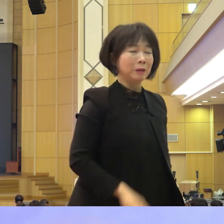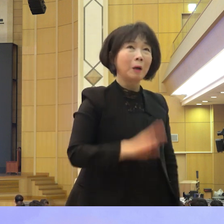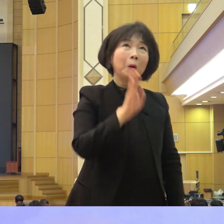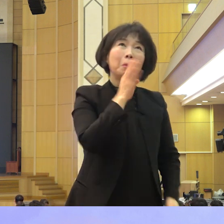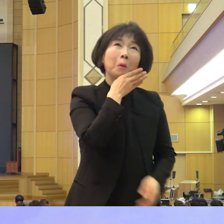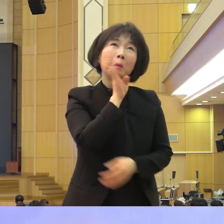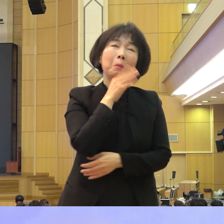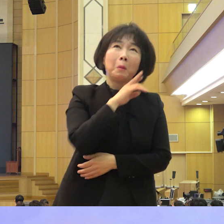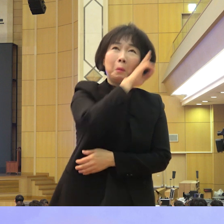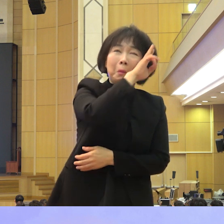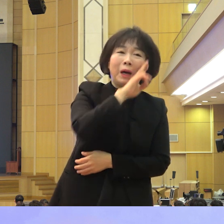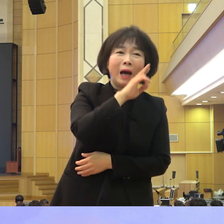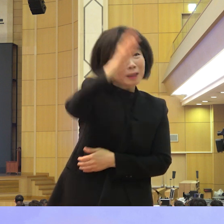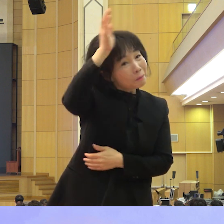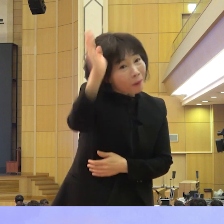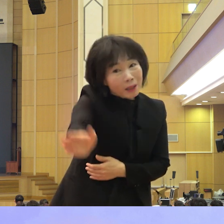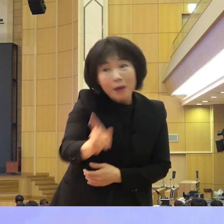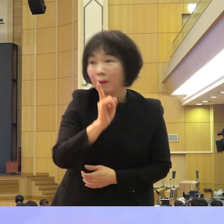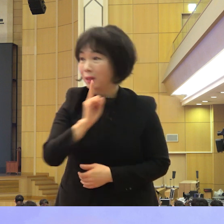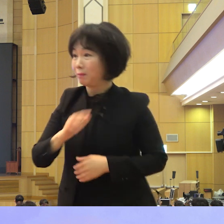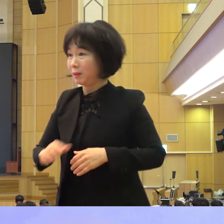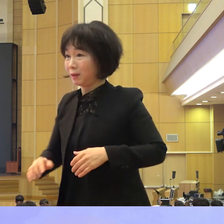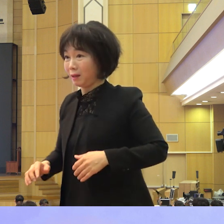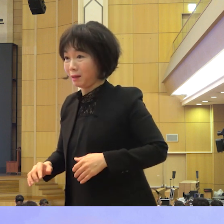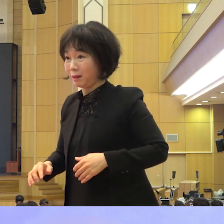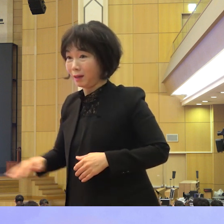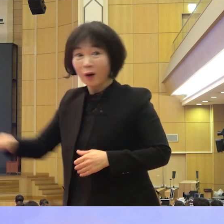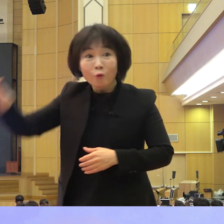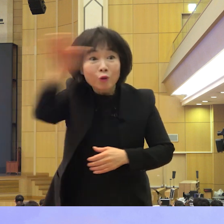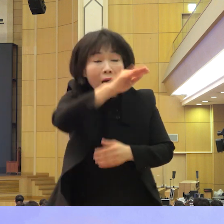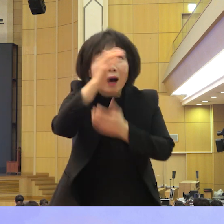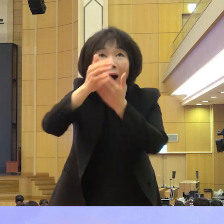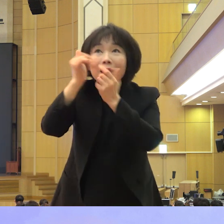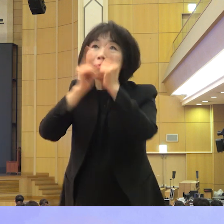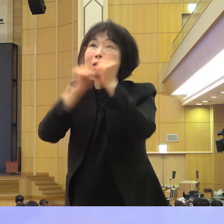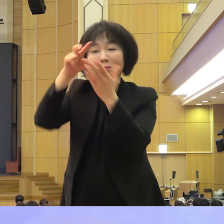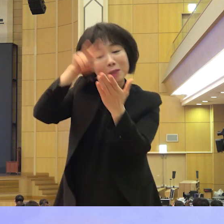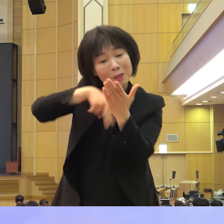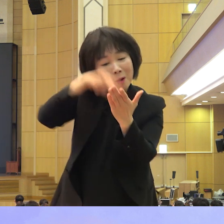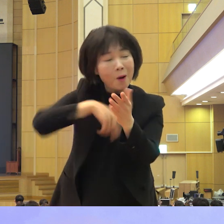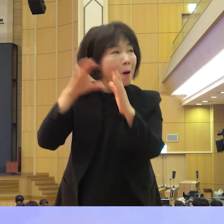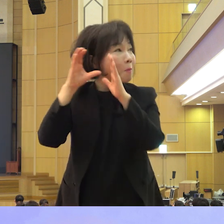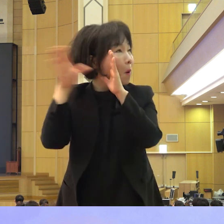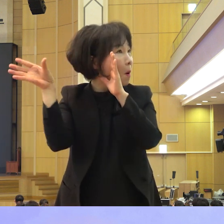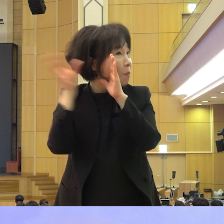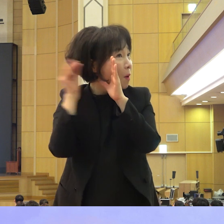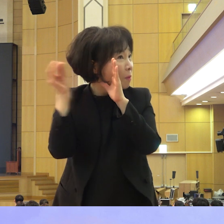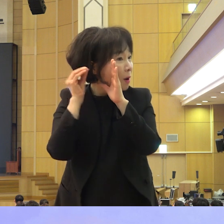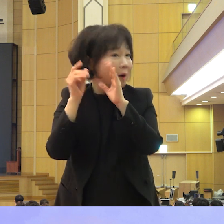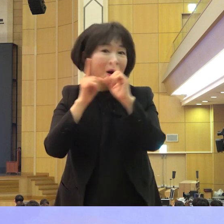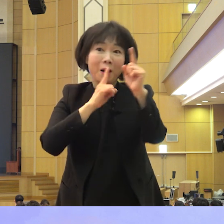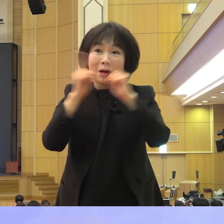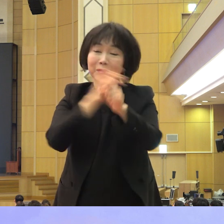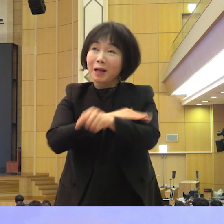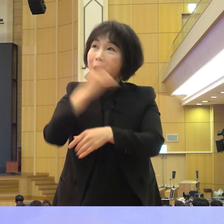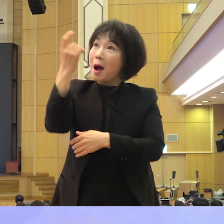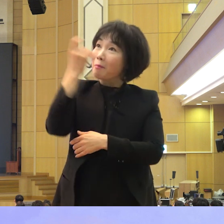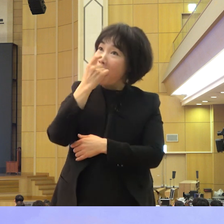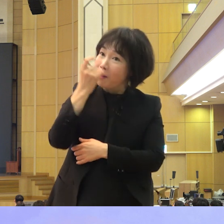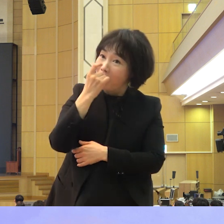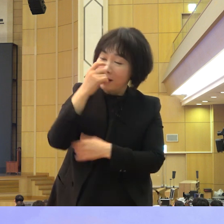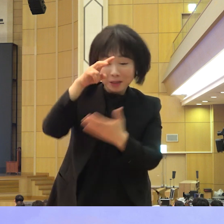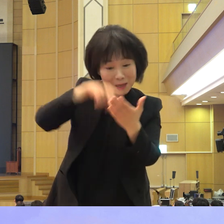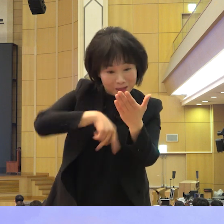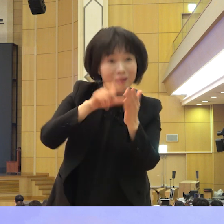말씀이 무슨 뜻인지, 우리가 하나님의 말씀을 읽든지 듣든지 말씀을